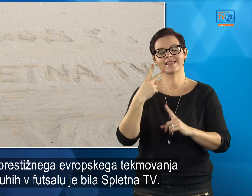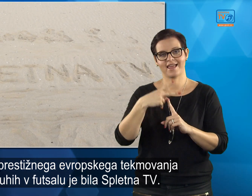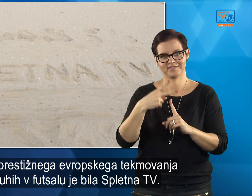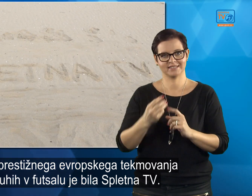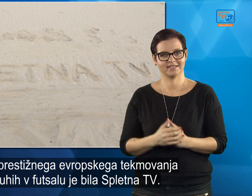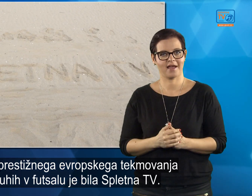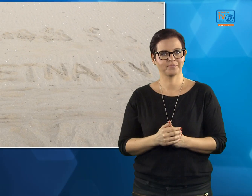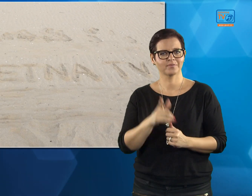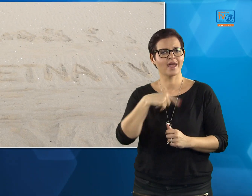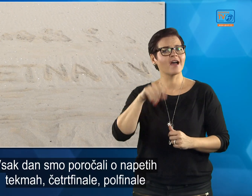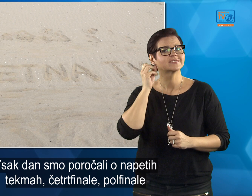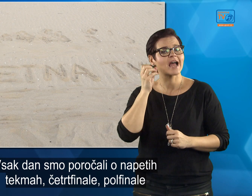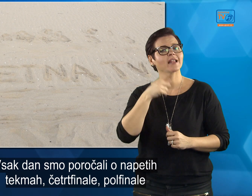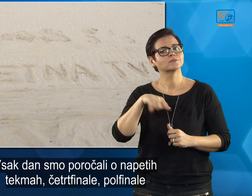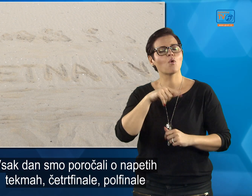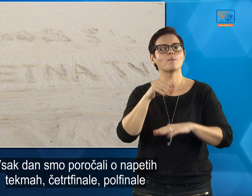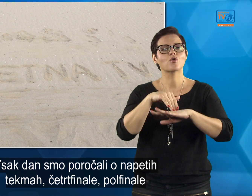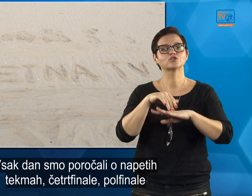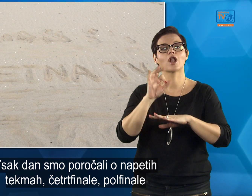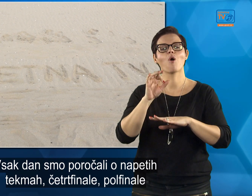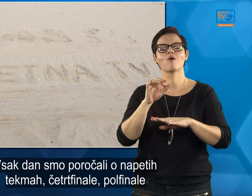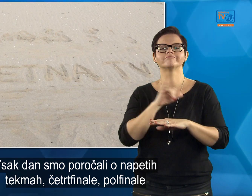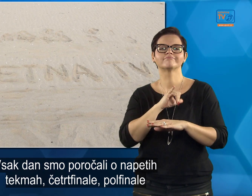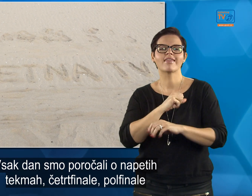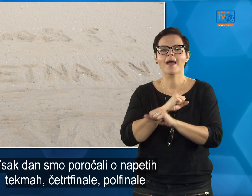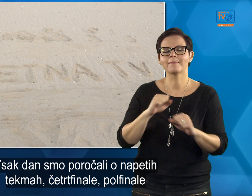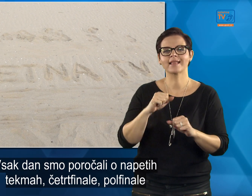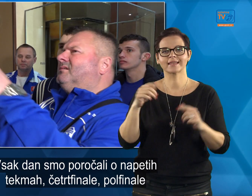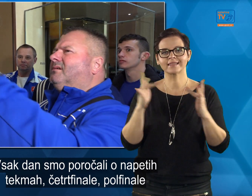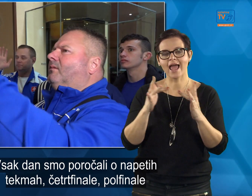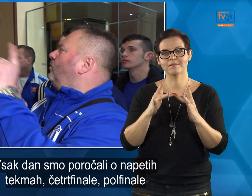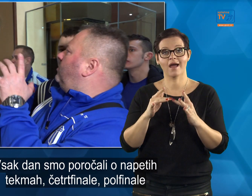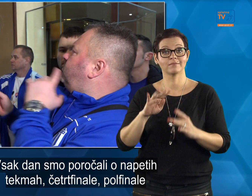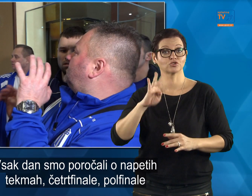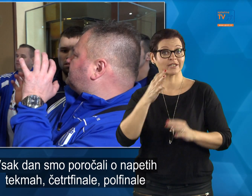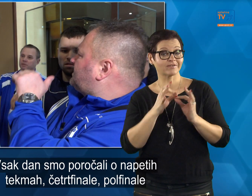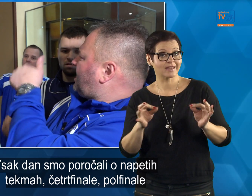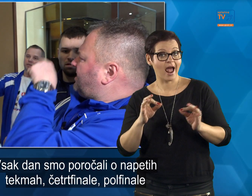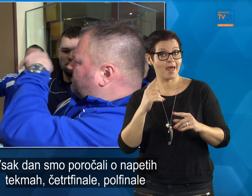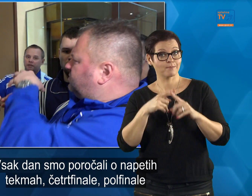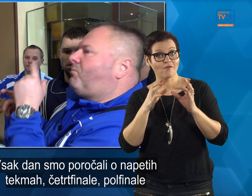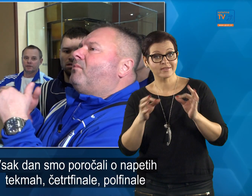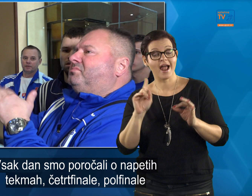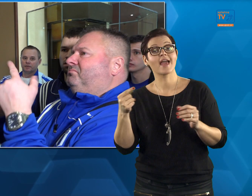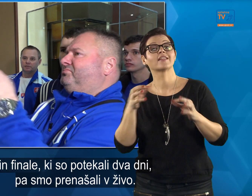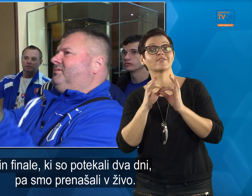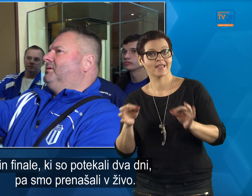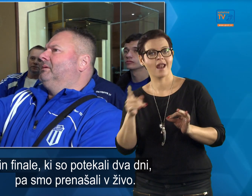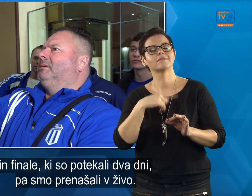futsalu je bila spletna TV. Vsak dan smo poročali o napetih tekmah, četrtfinale, polfinale in finale, ki